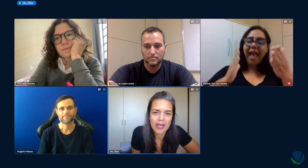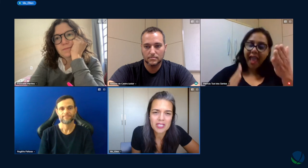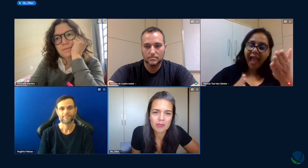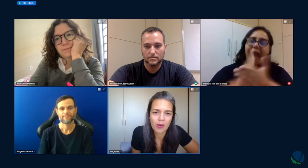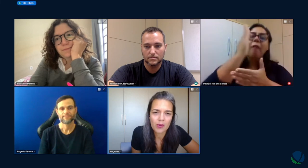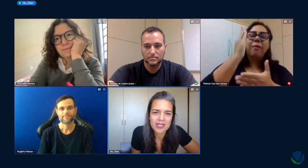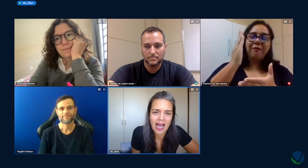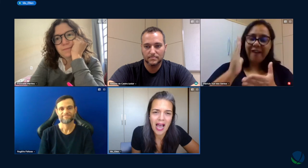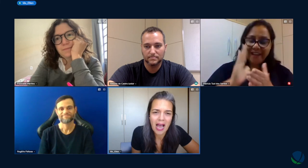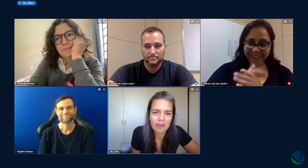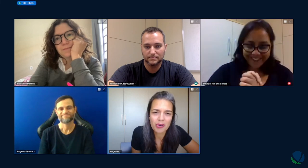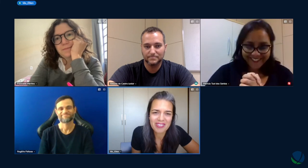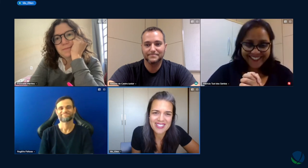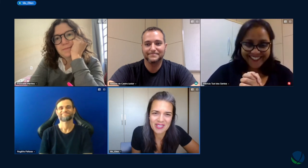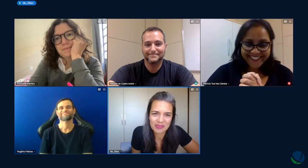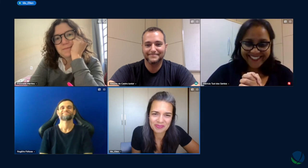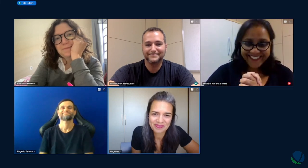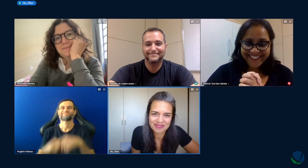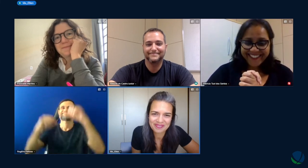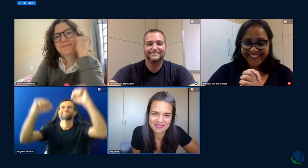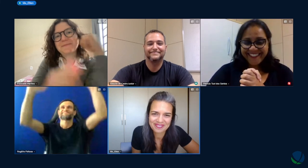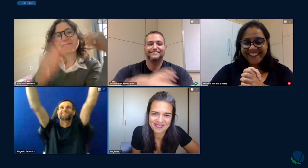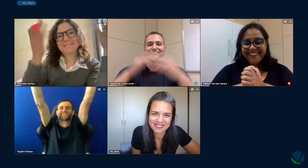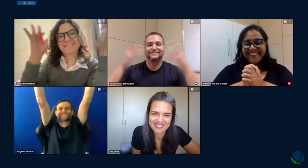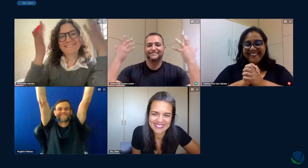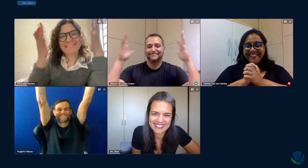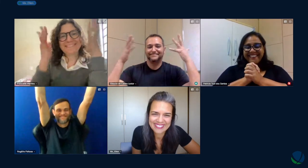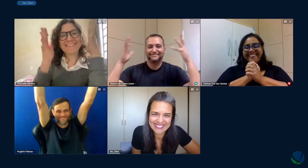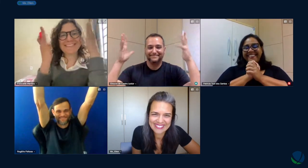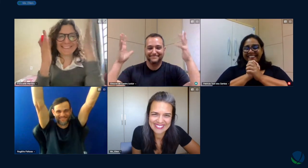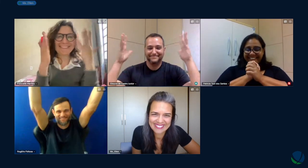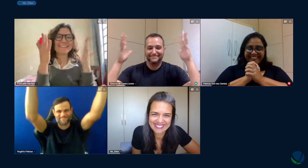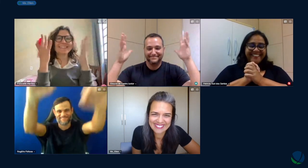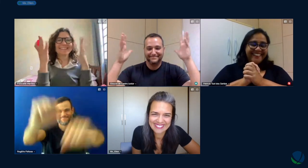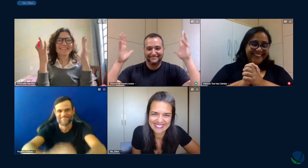tem como resposta a aprovação.